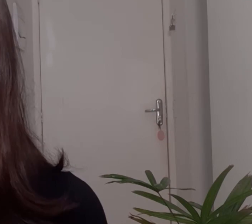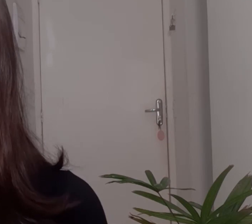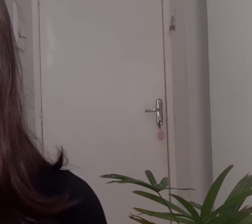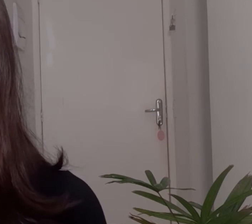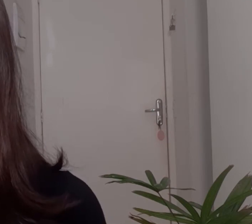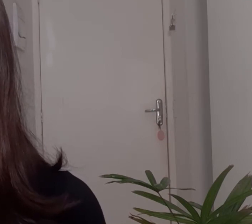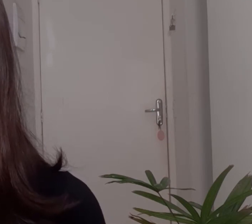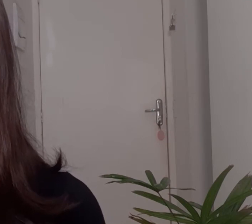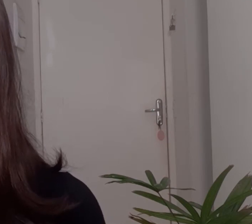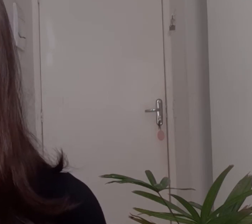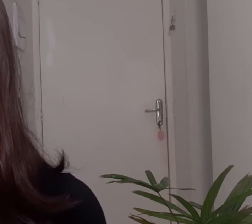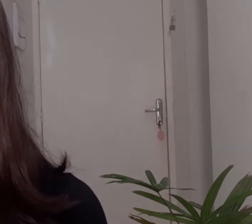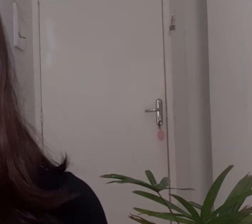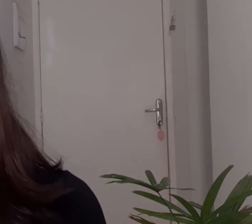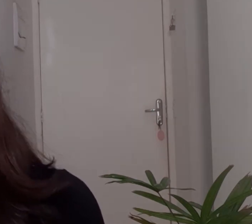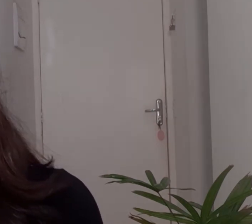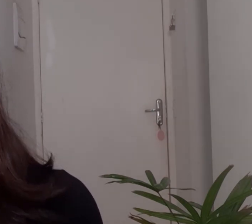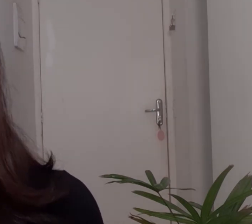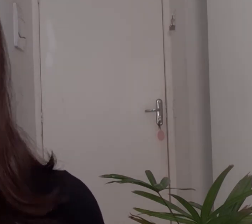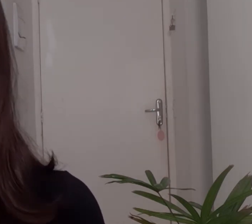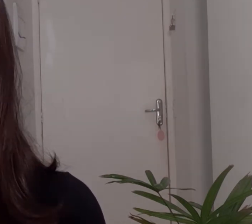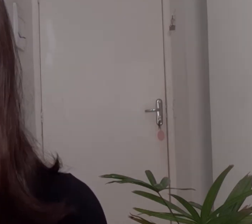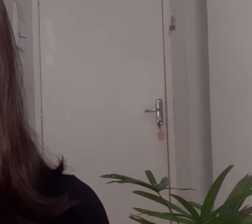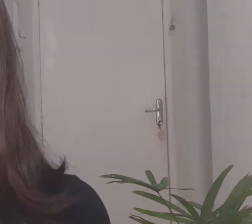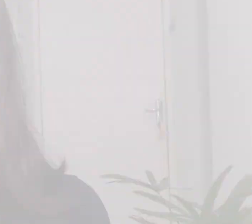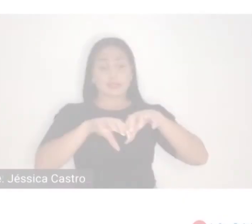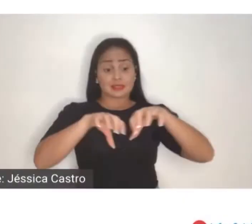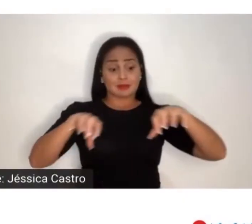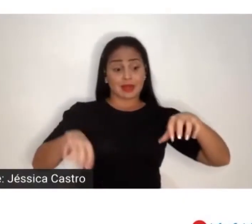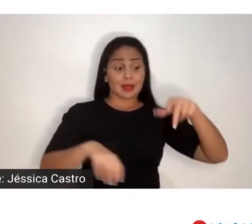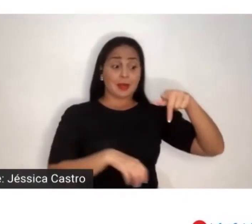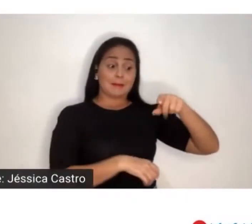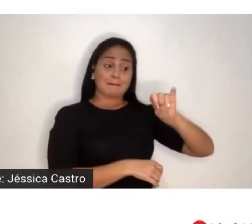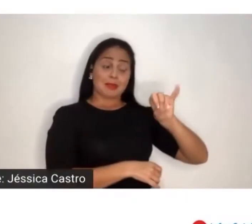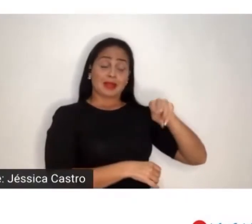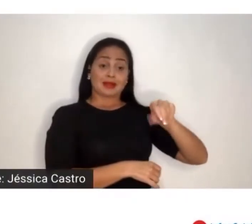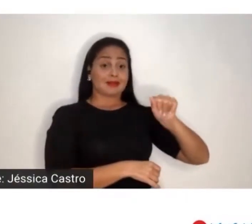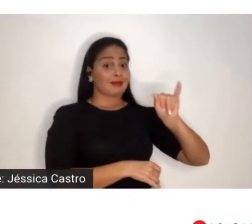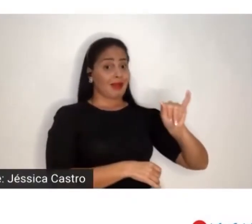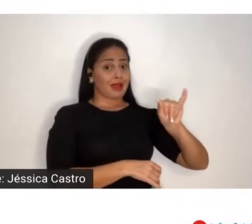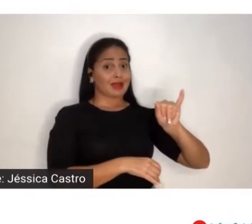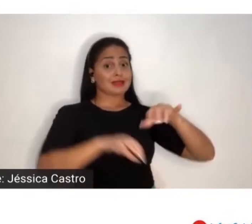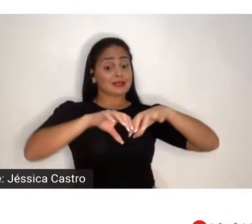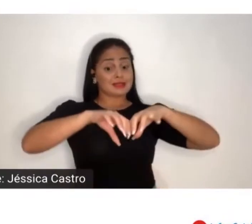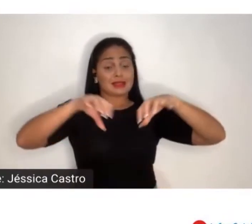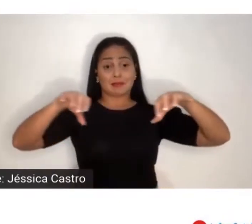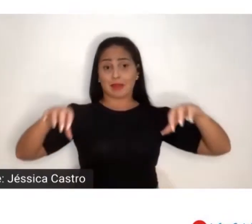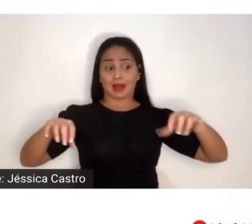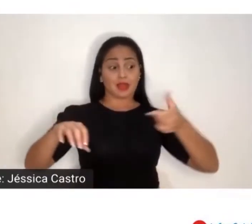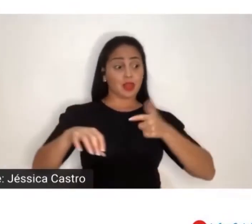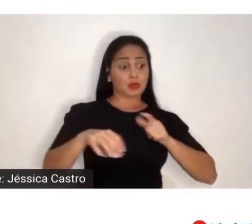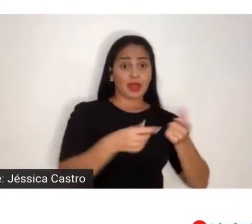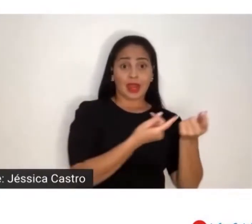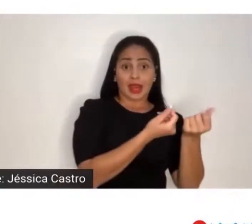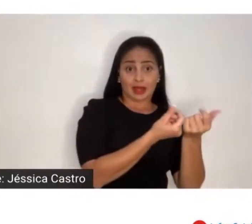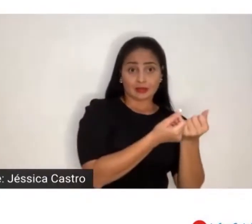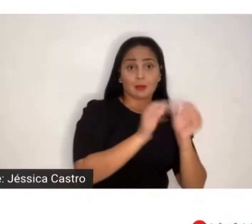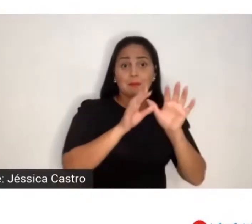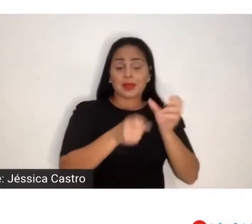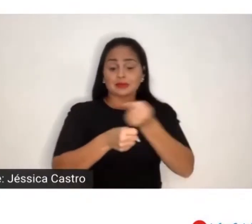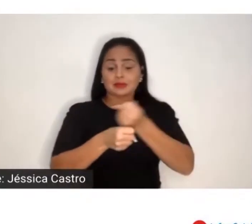para a UFG apenas R$ 47 milhões e R$ 500 mil. Então, o orçamento, só para esse ano,